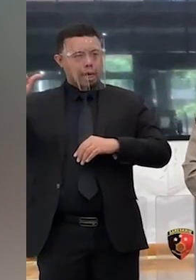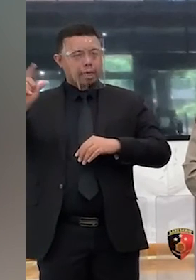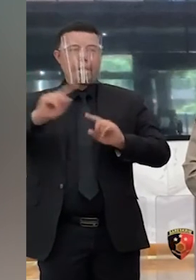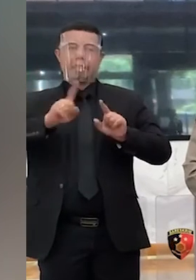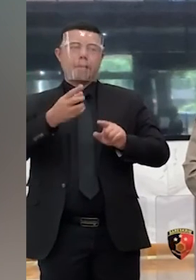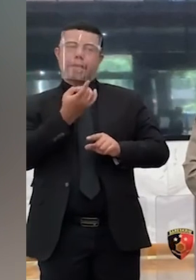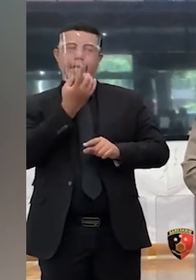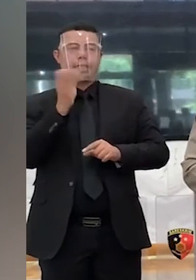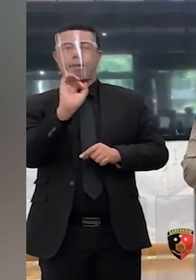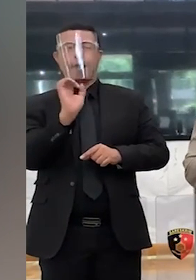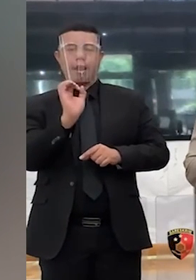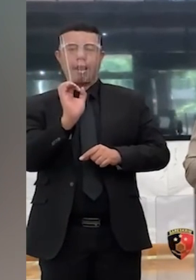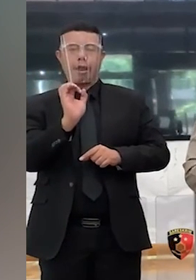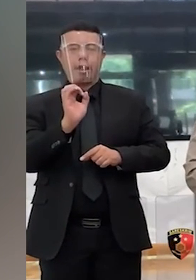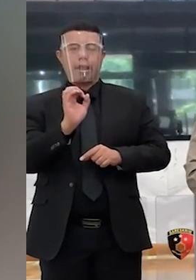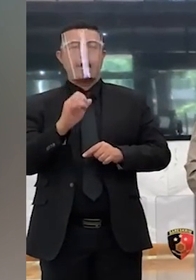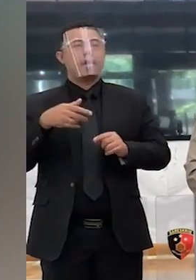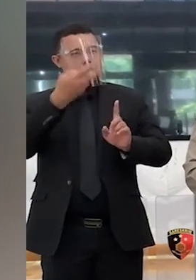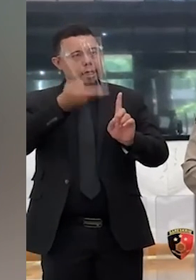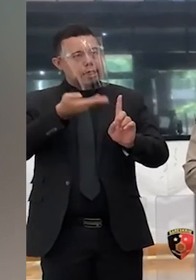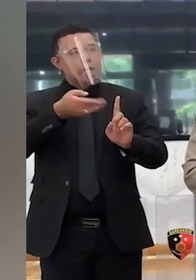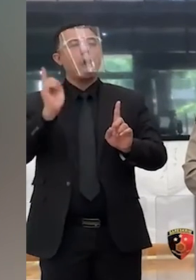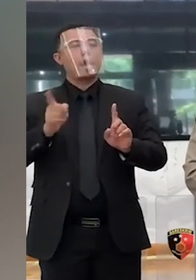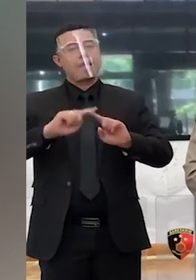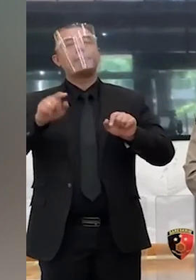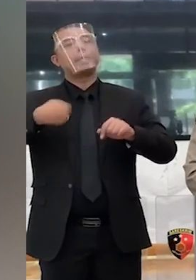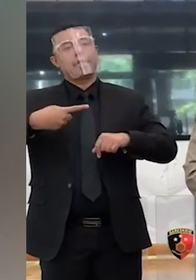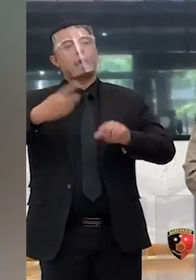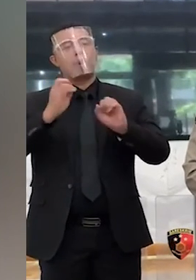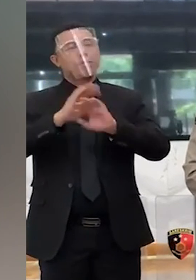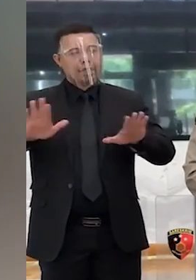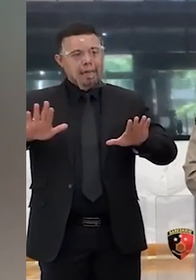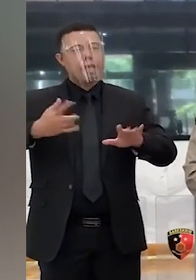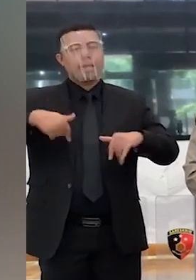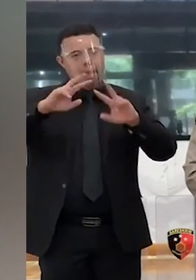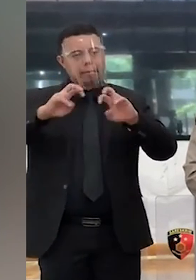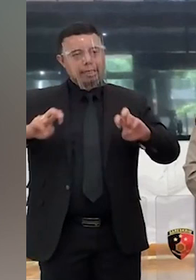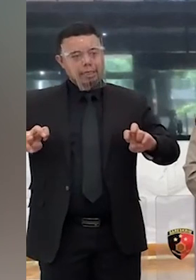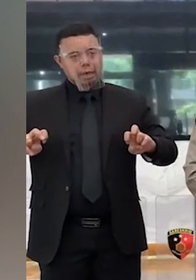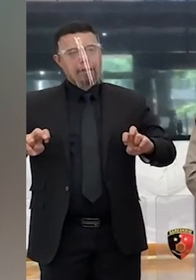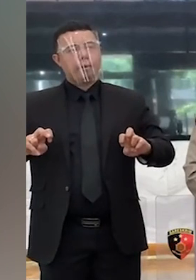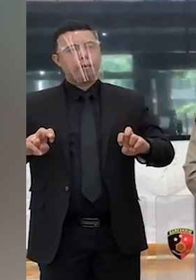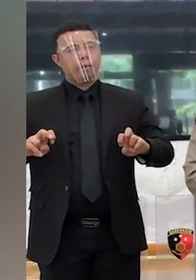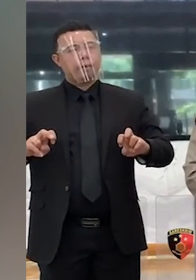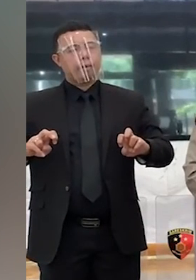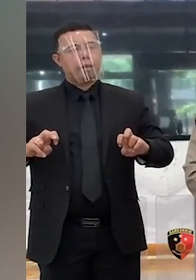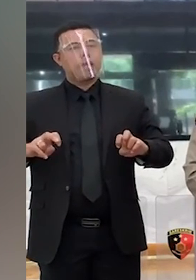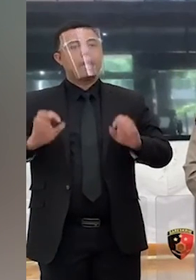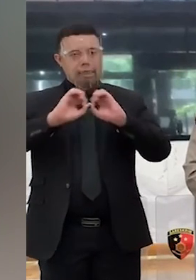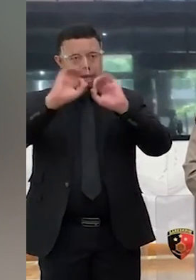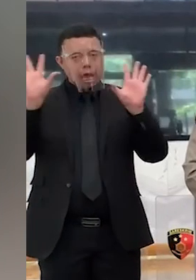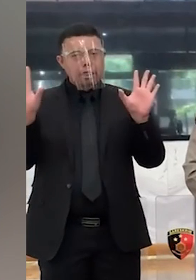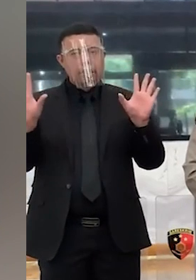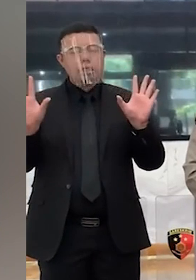secara ilegal. Indikasinya ada, namun ini masih didalami dulu oleh penyidik. Ya. Yang